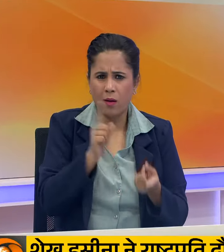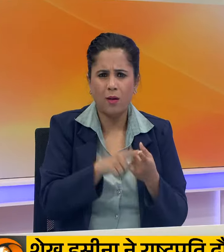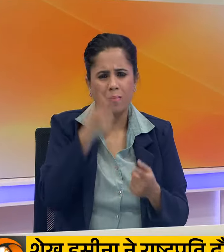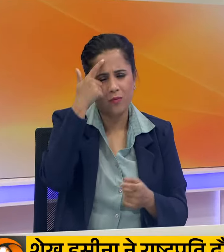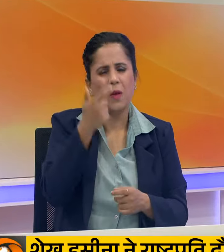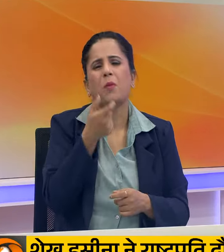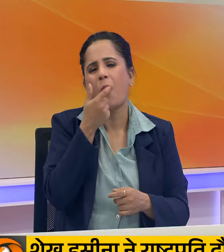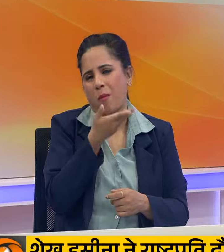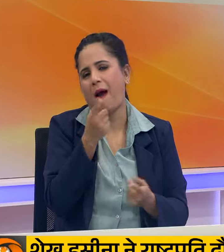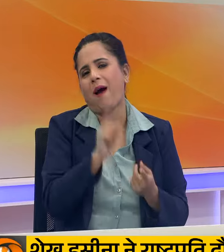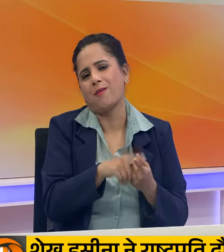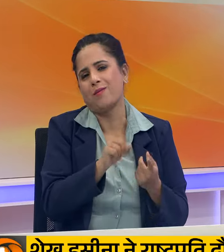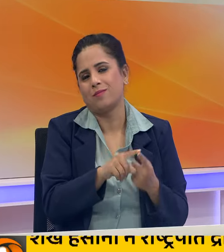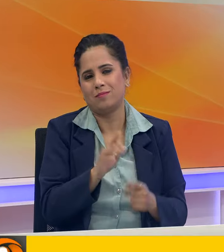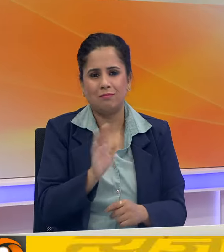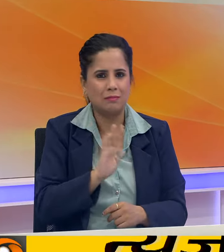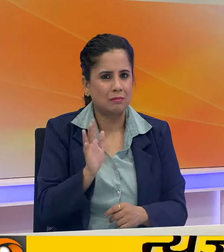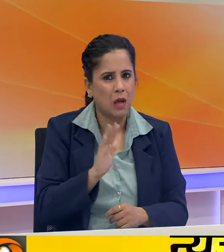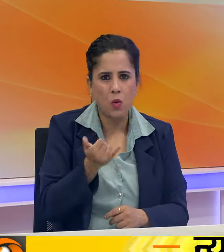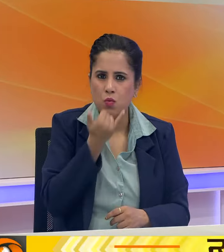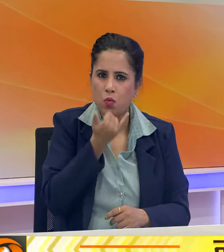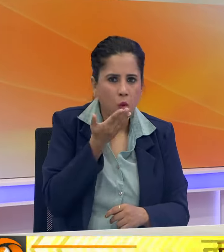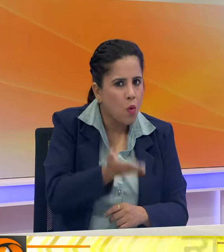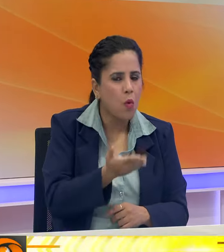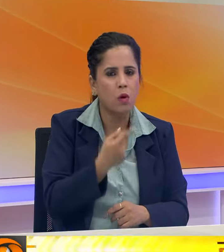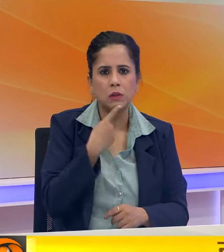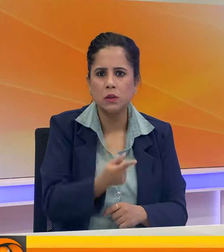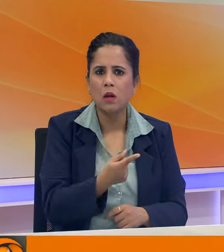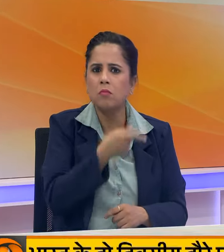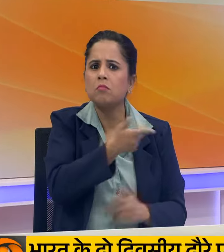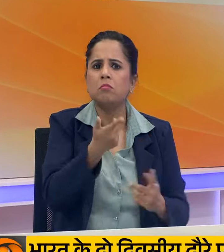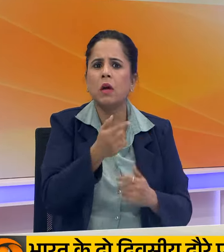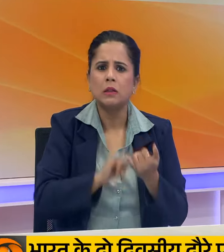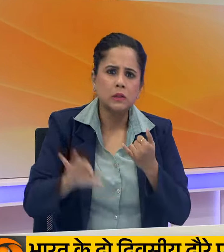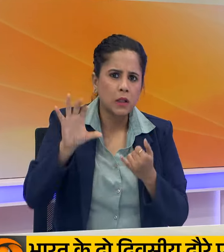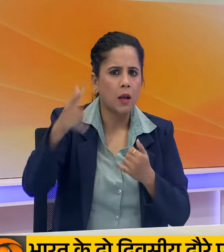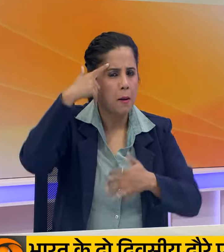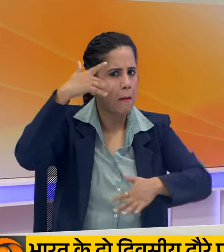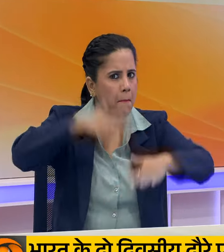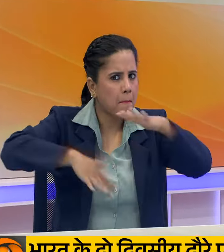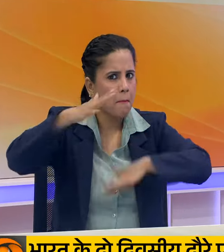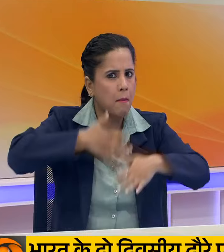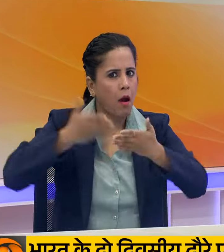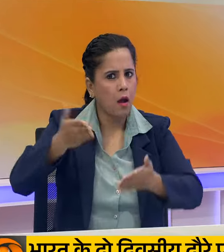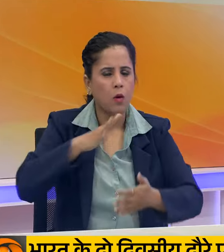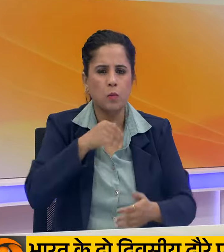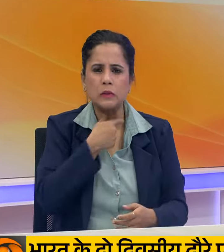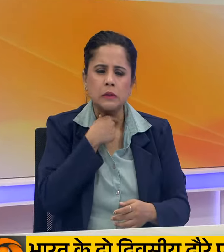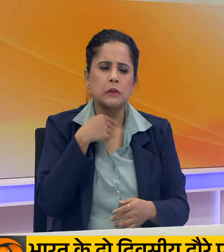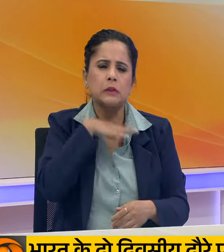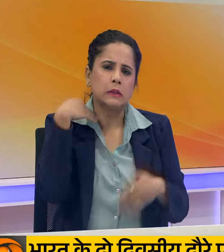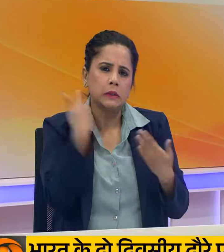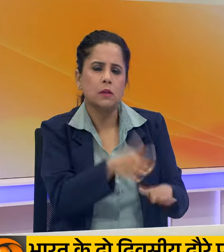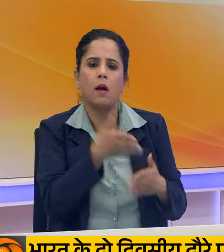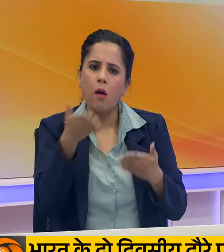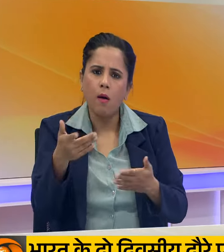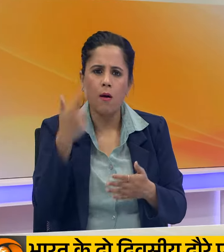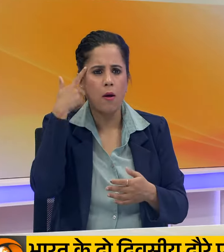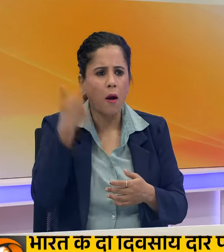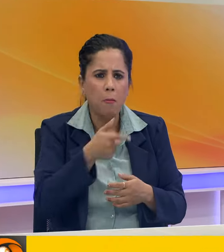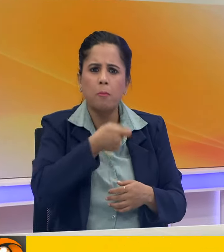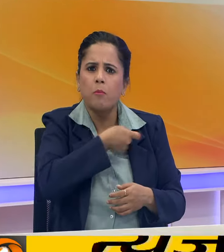बोलना यह अन्याय होगा दरअसल यह राज्य प्रायोजित मृत्यु है राज्य प्रायोजित हत्याएं